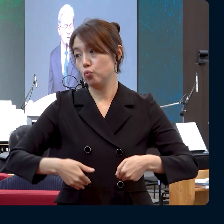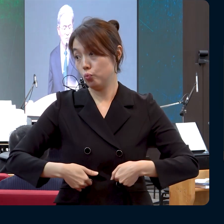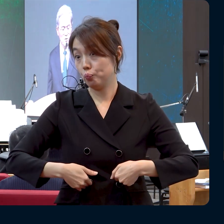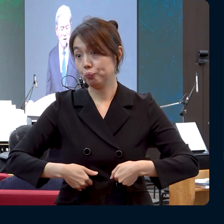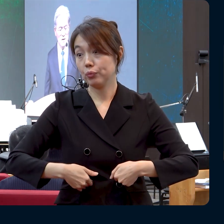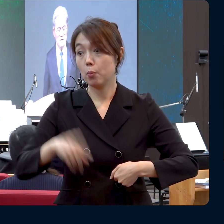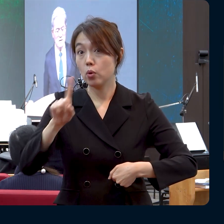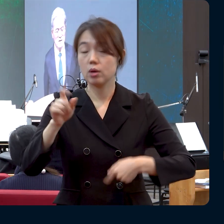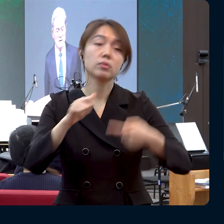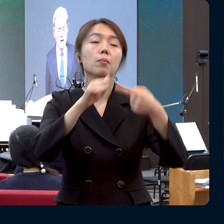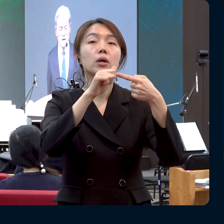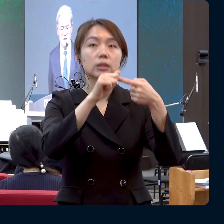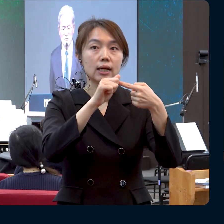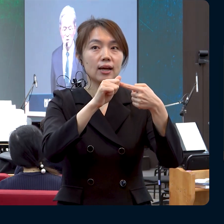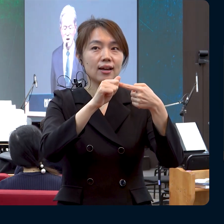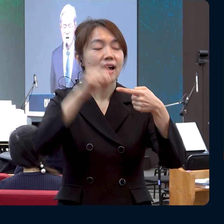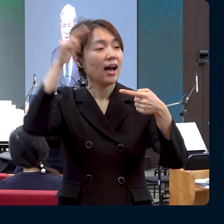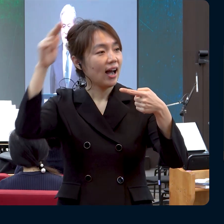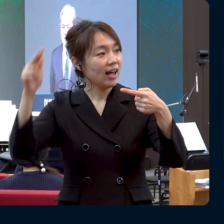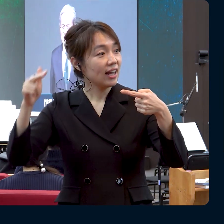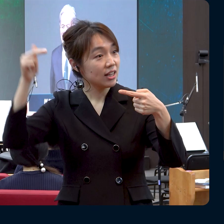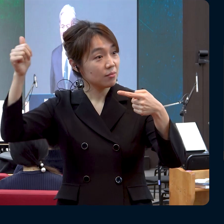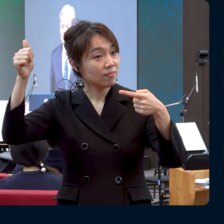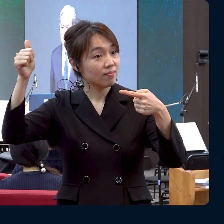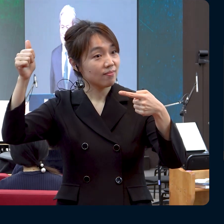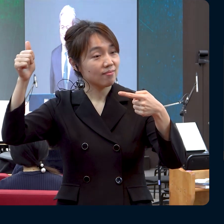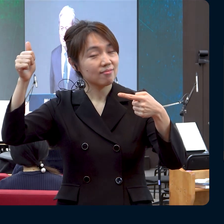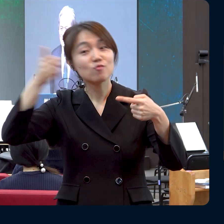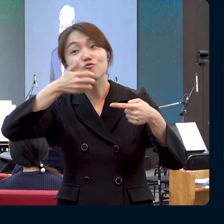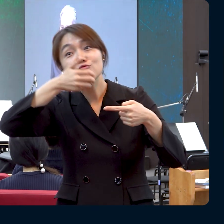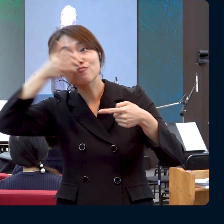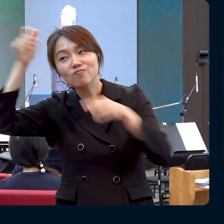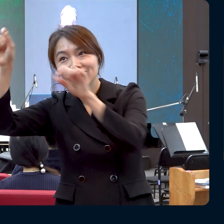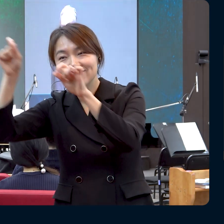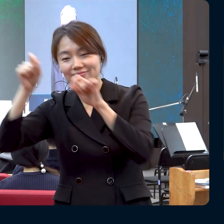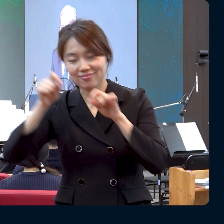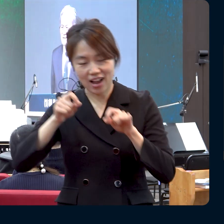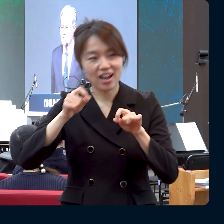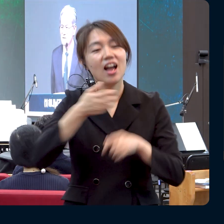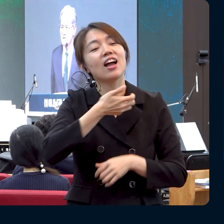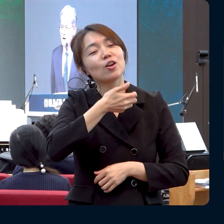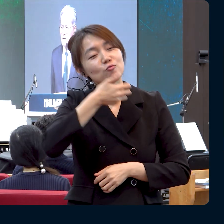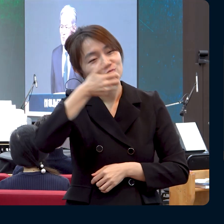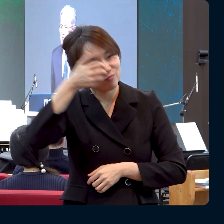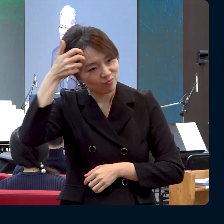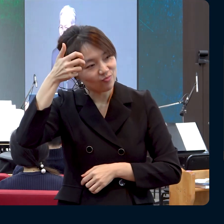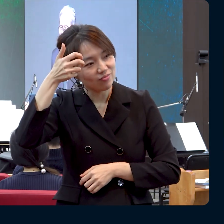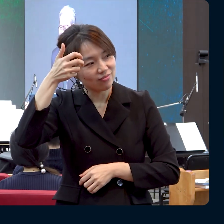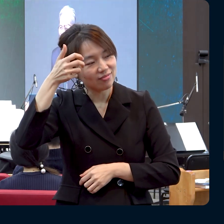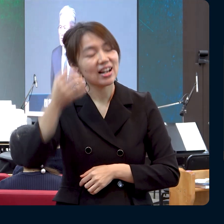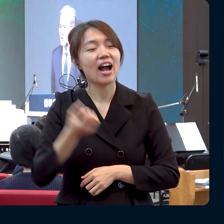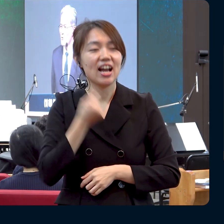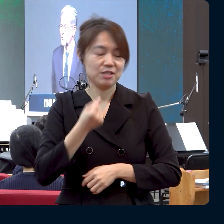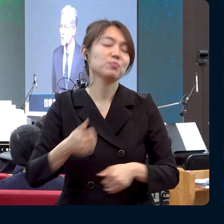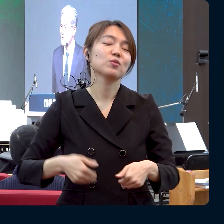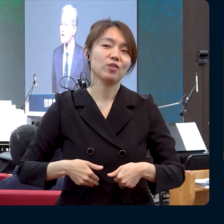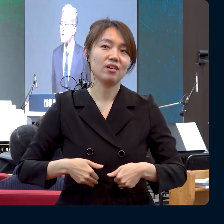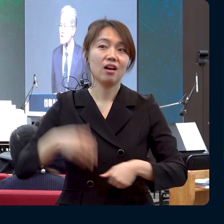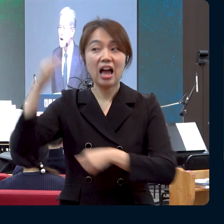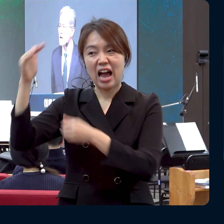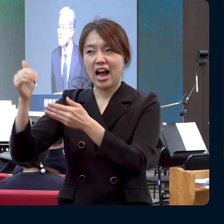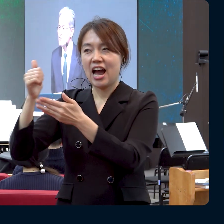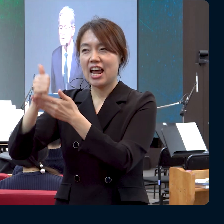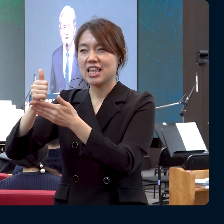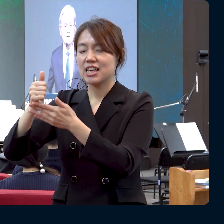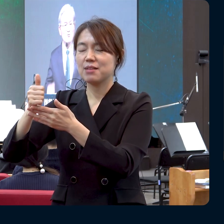첫 번째가 뭐냐? 하나님과 함께 꿈을 꾸는 겁니다. 하나님 혼자 꿈을 꾸시면 안 되고